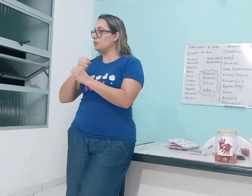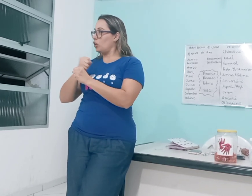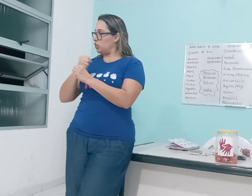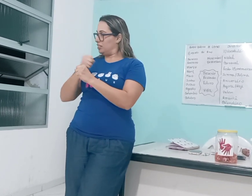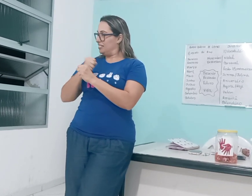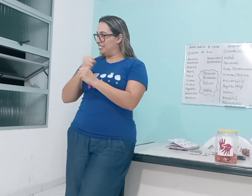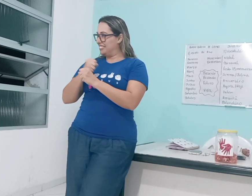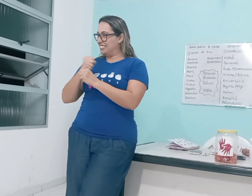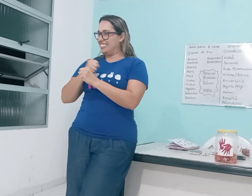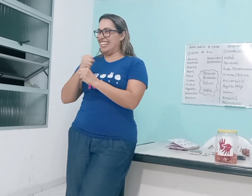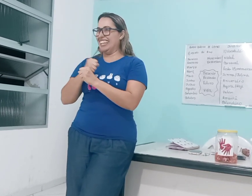Oxi,